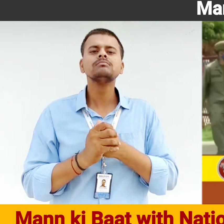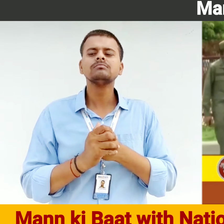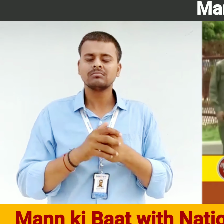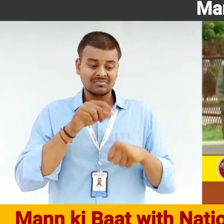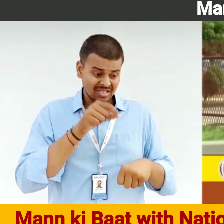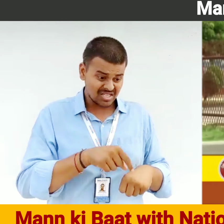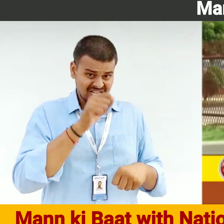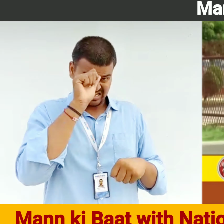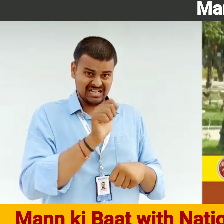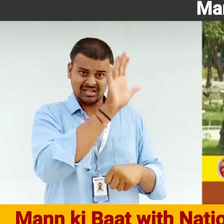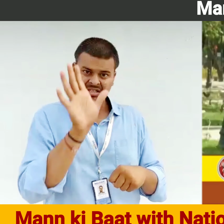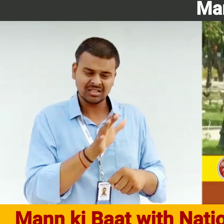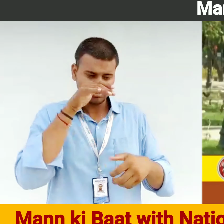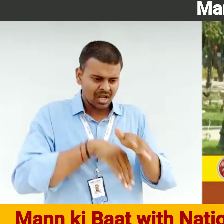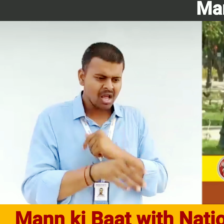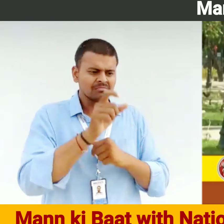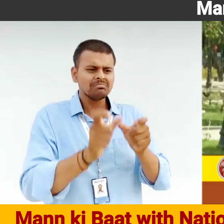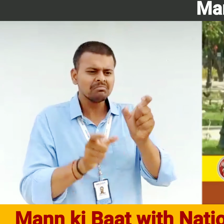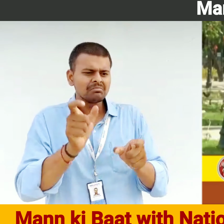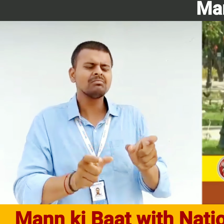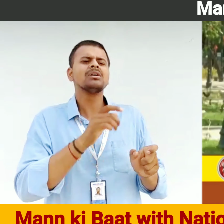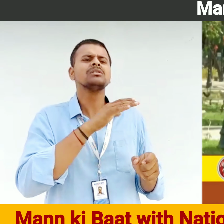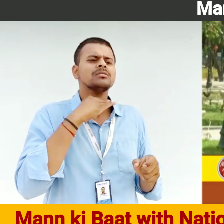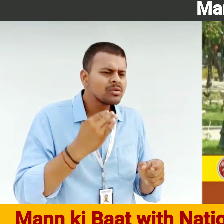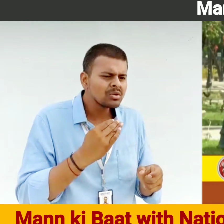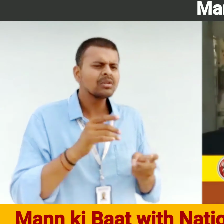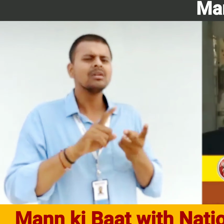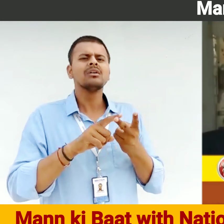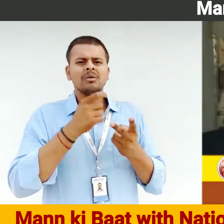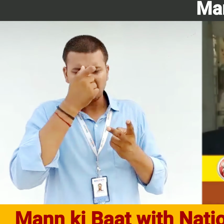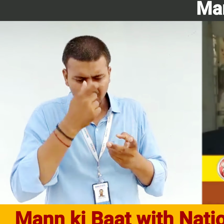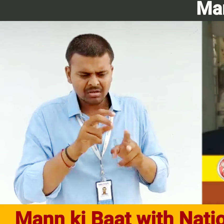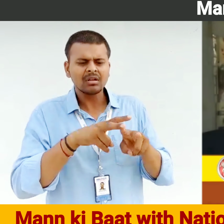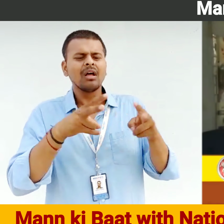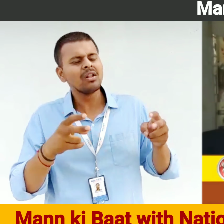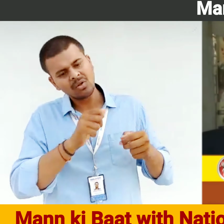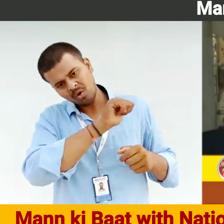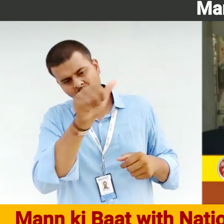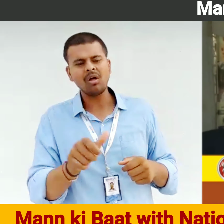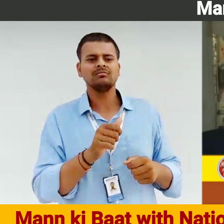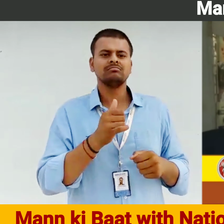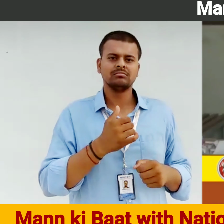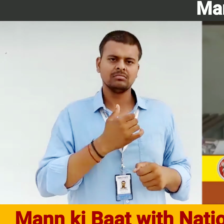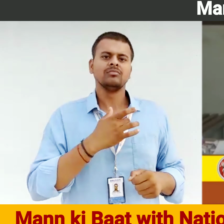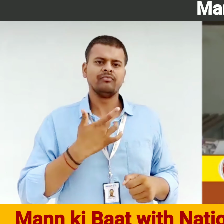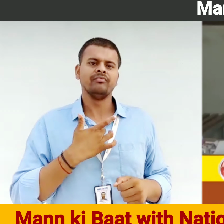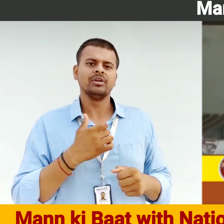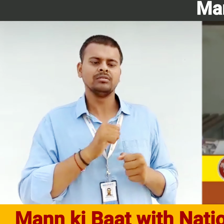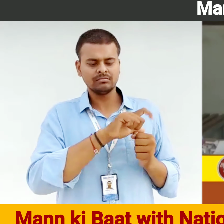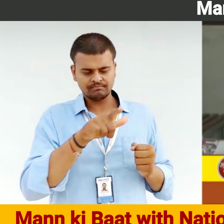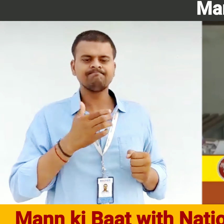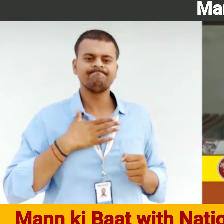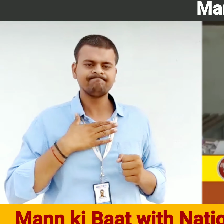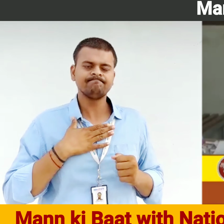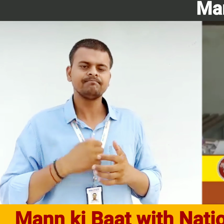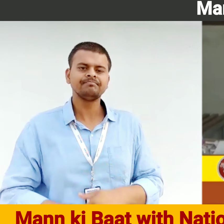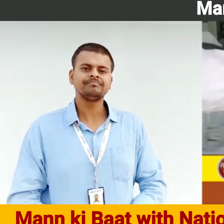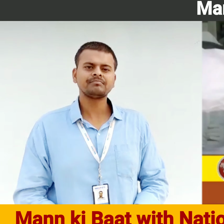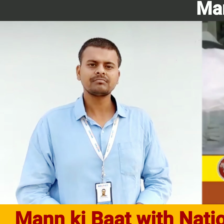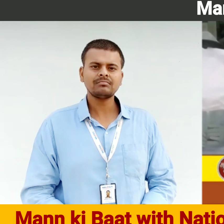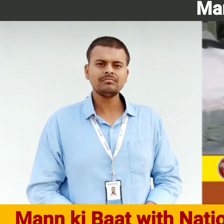कम है। जो नुकसान हुआ है उसका दुख हम सबको है, लेकिन जो कुछ भी हम बचा